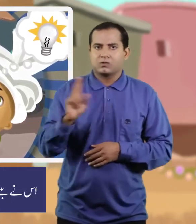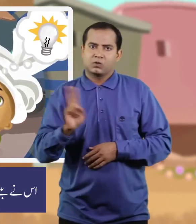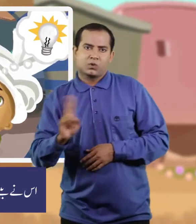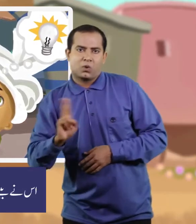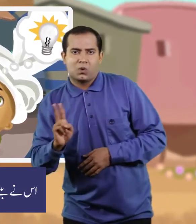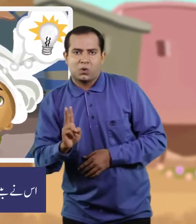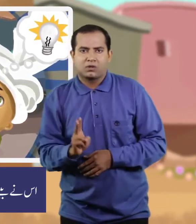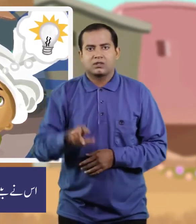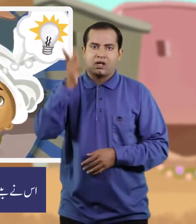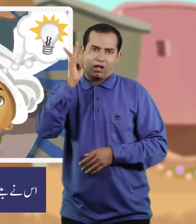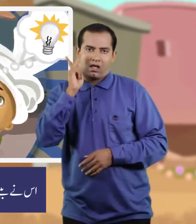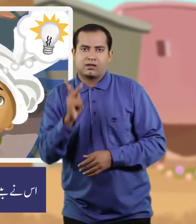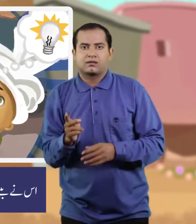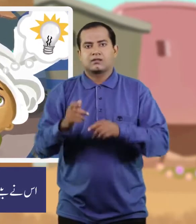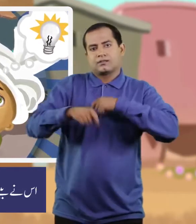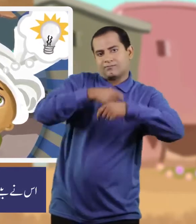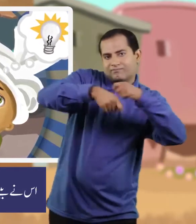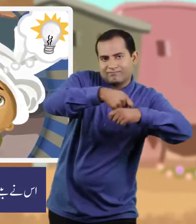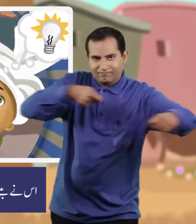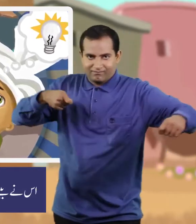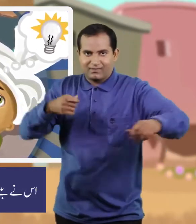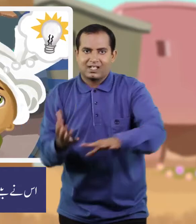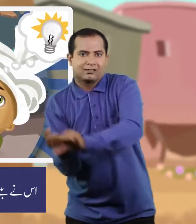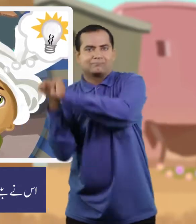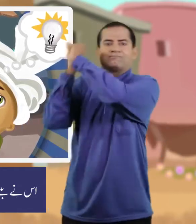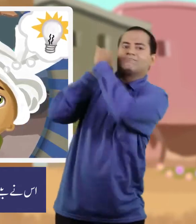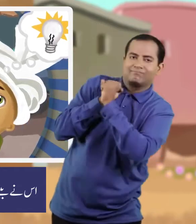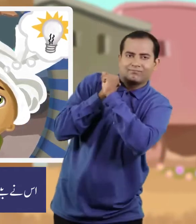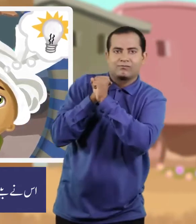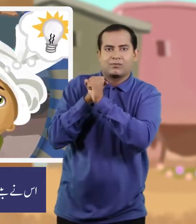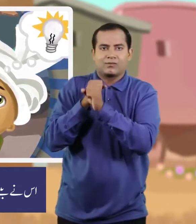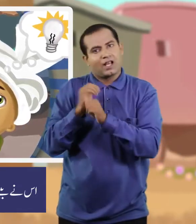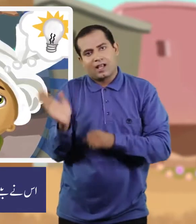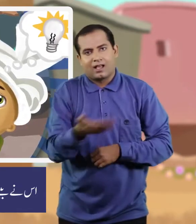उसने बेटे से कहा, हमें घदे को उठा कर ले जाना चाहिए.